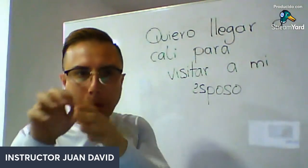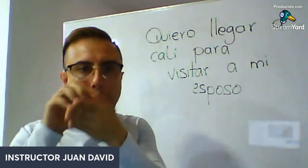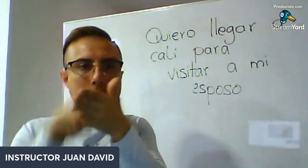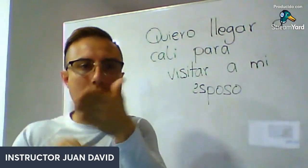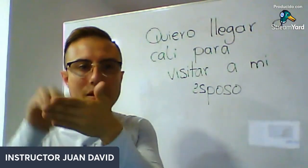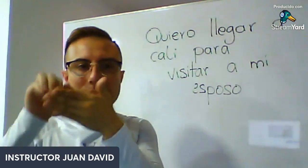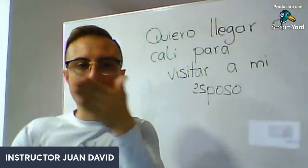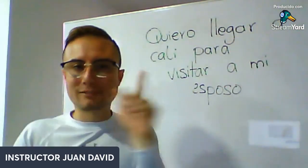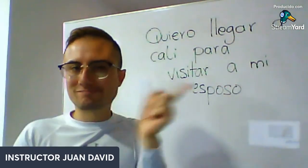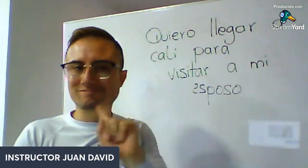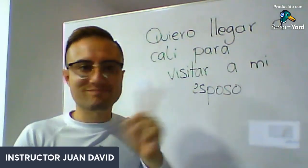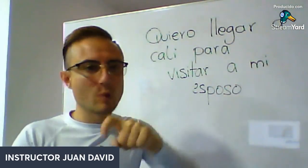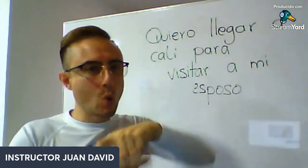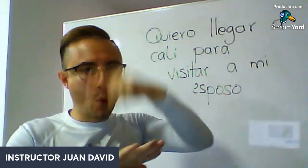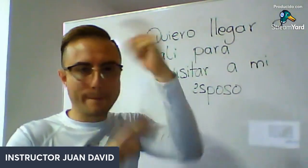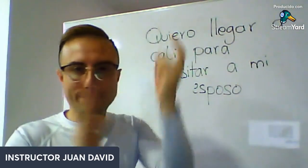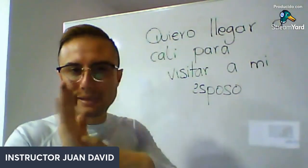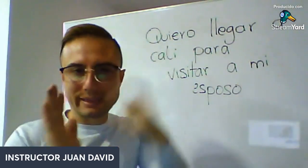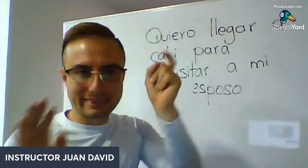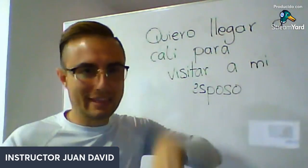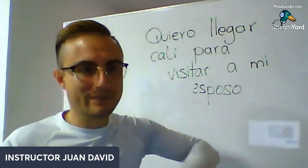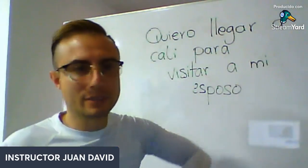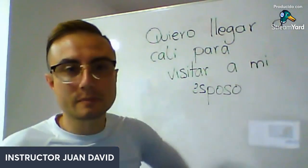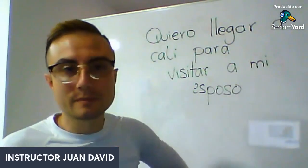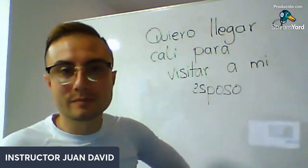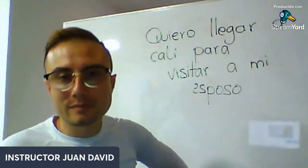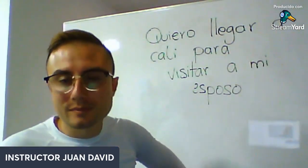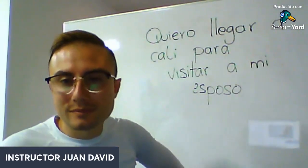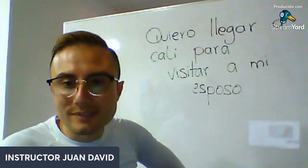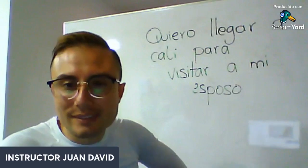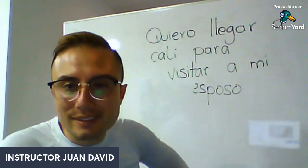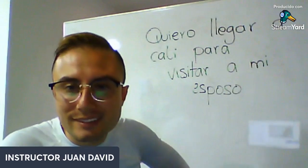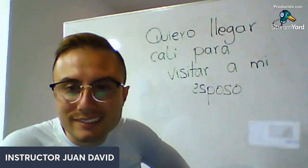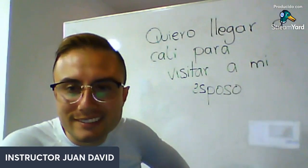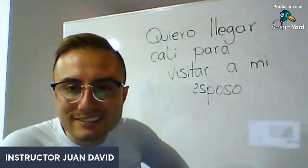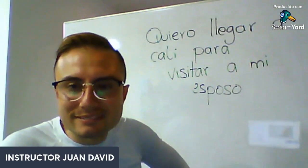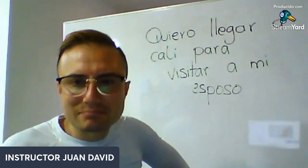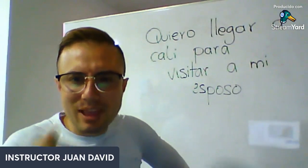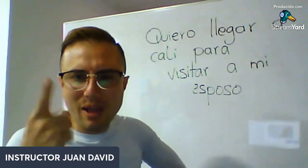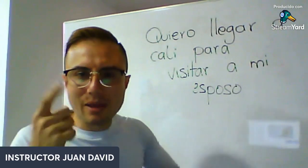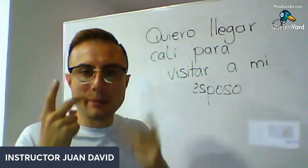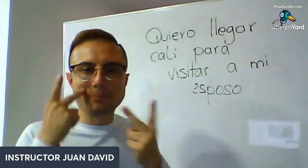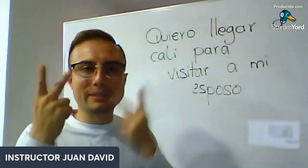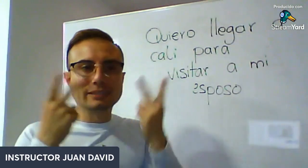la frase pero que quede de forma completa no pueden quitarle el sentido de la frase